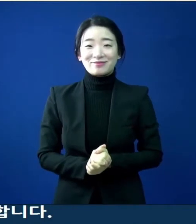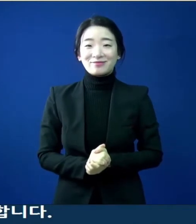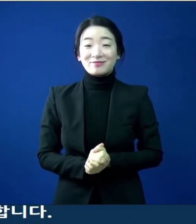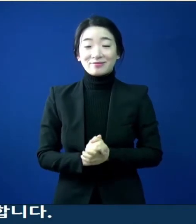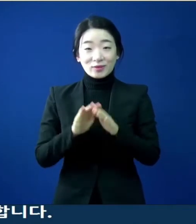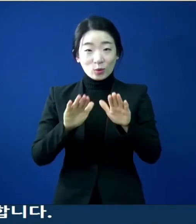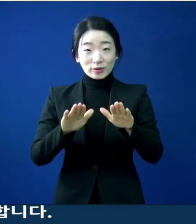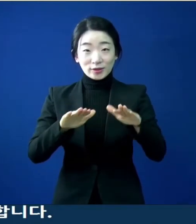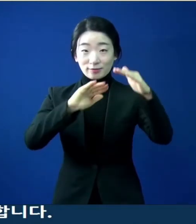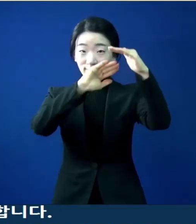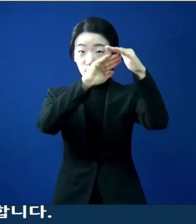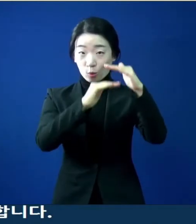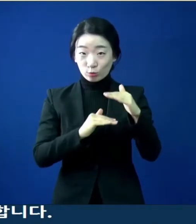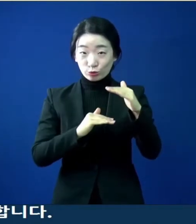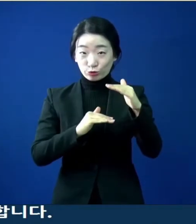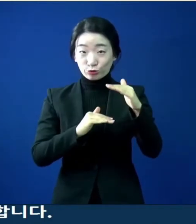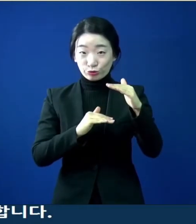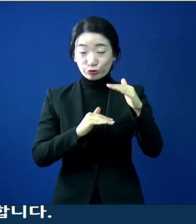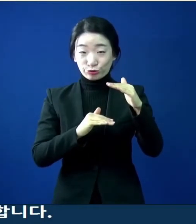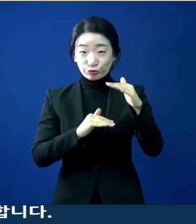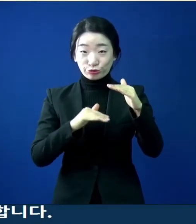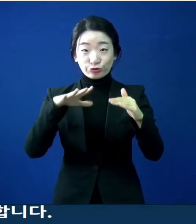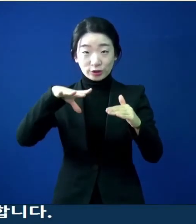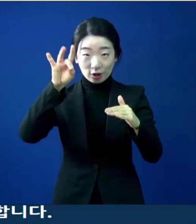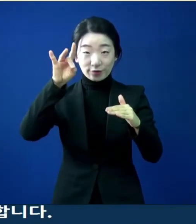본문의 개요는